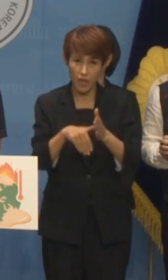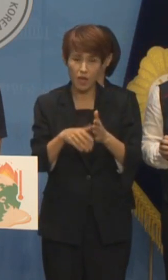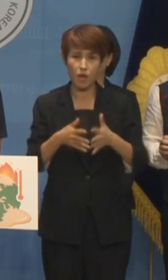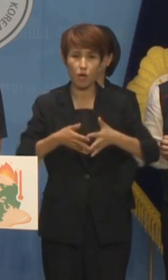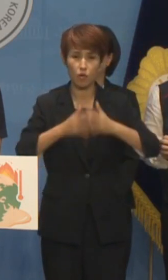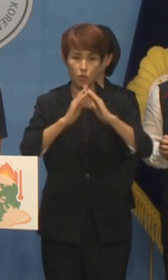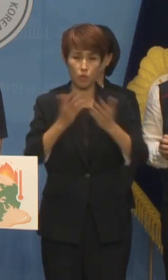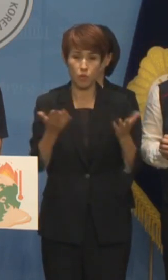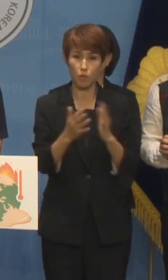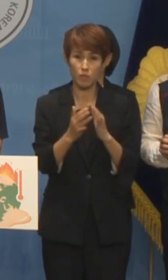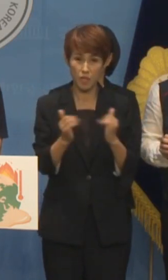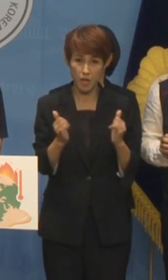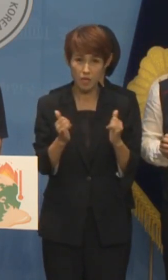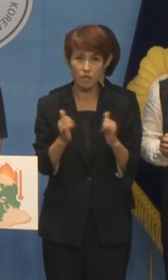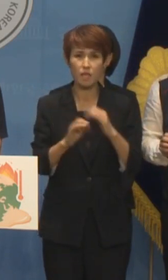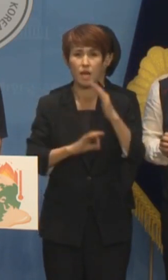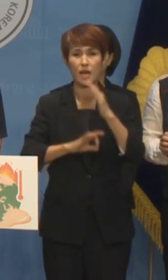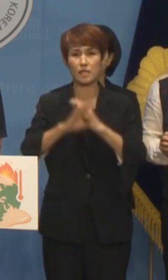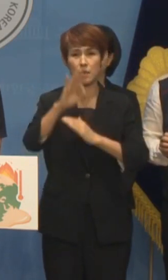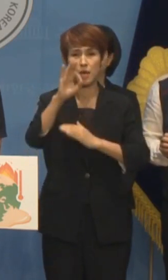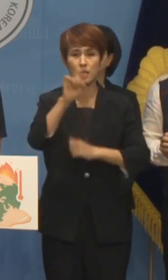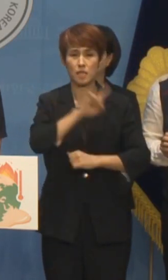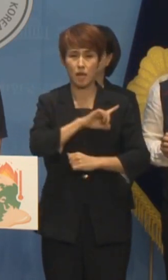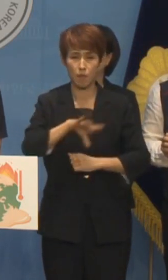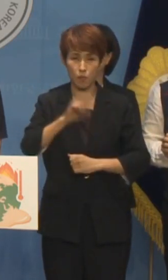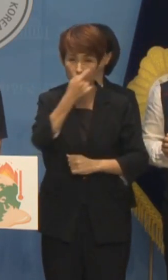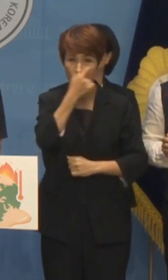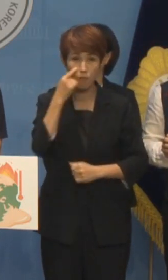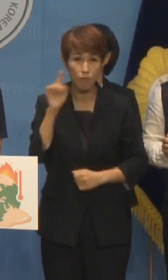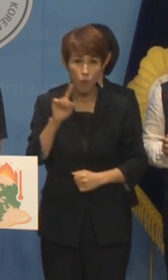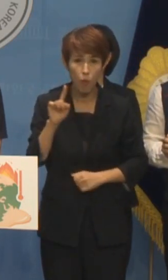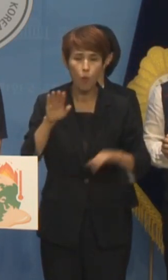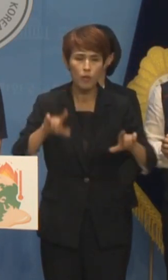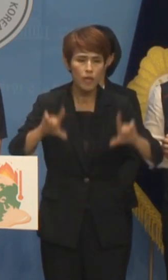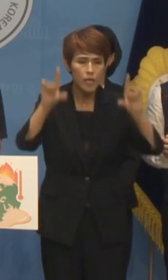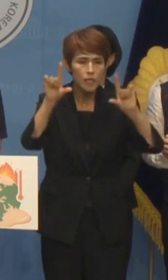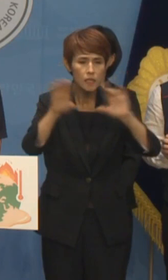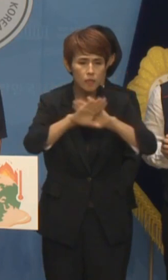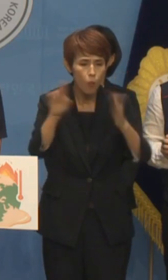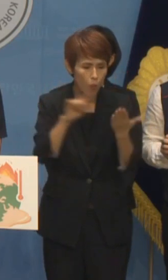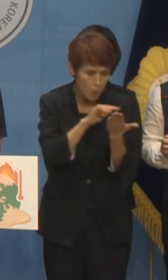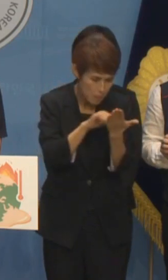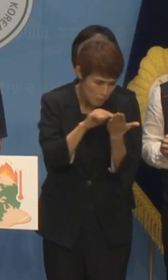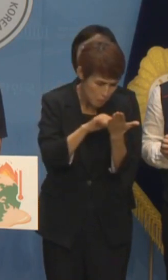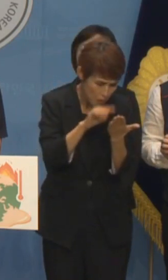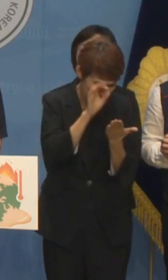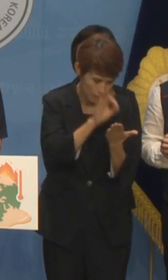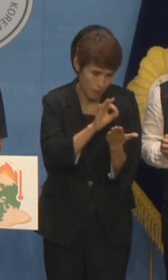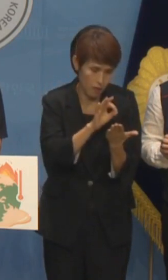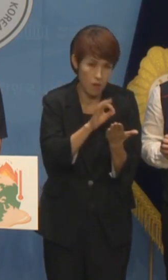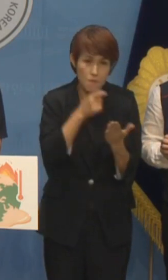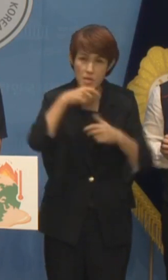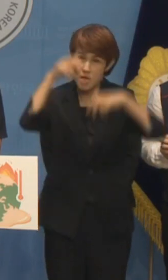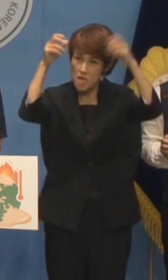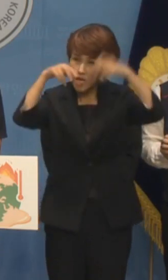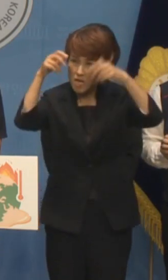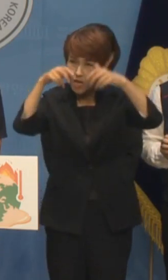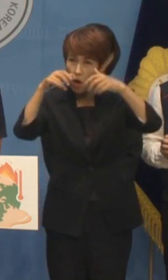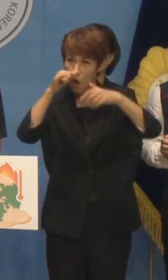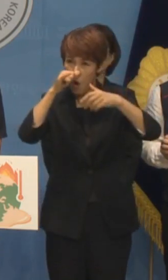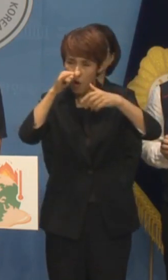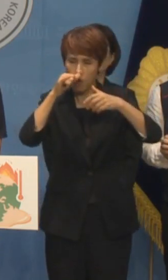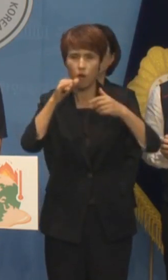노동자들은 아침에 눈을 떠서 가장 먼저 확인하는 것이 오늘의 날씨입니다. 비가 오면 하루를 쉬어야